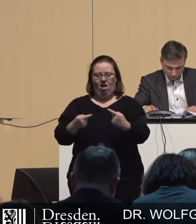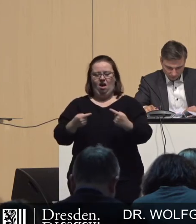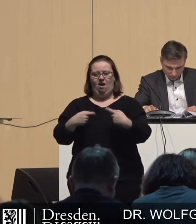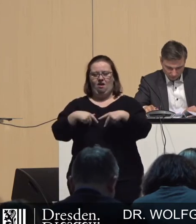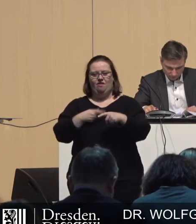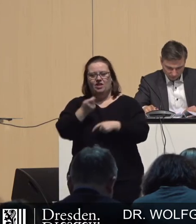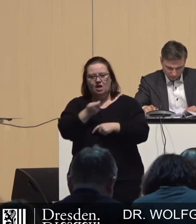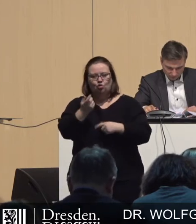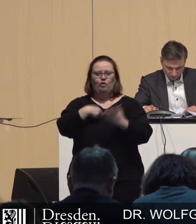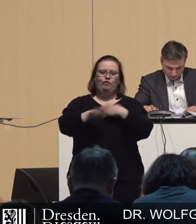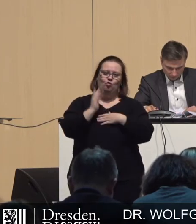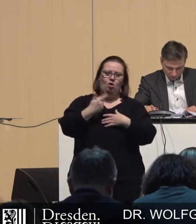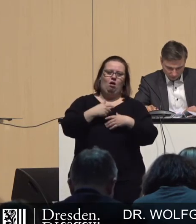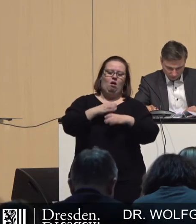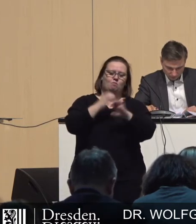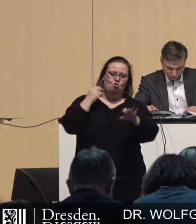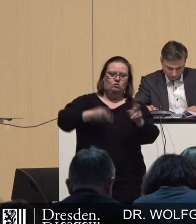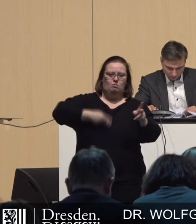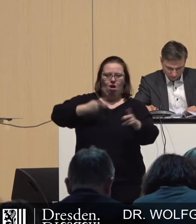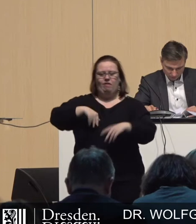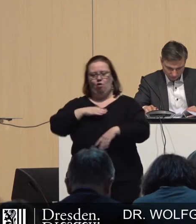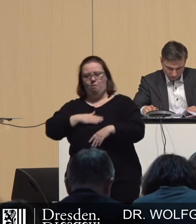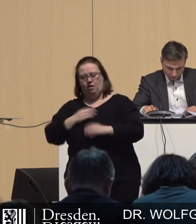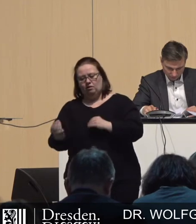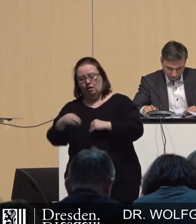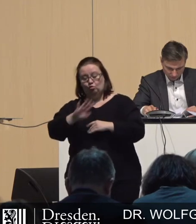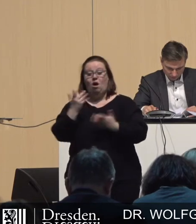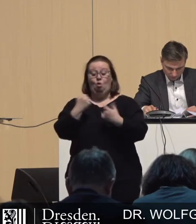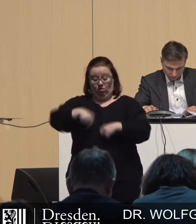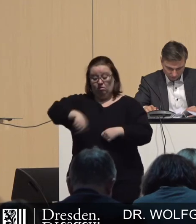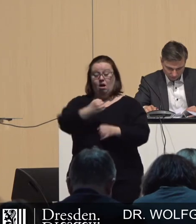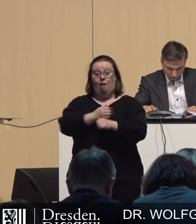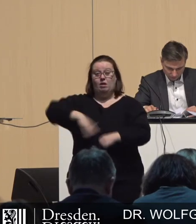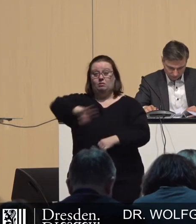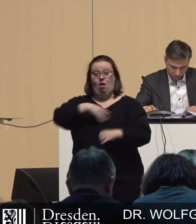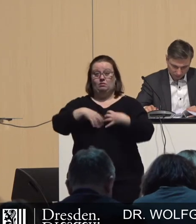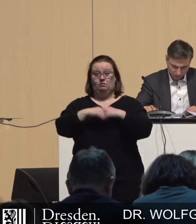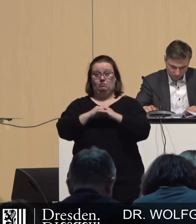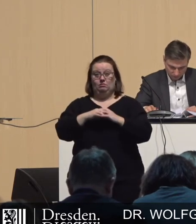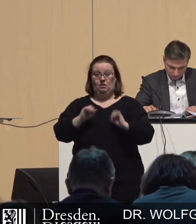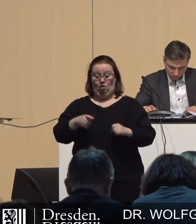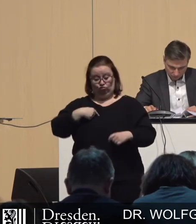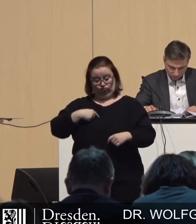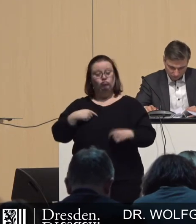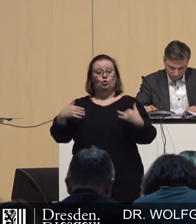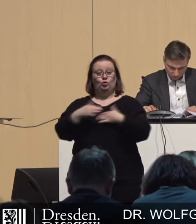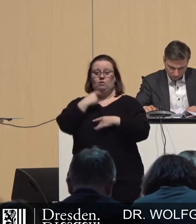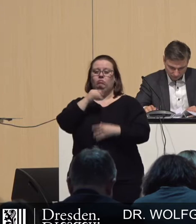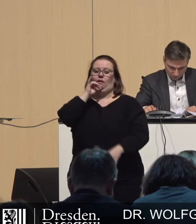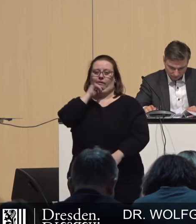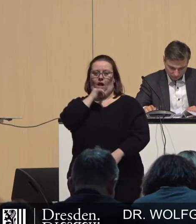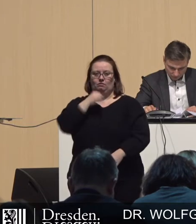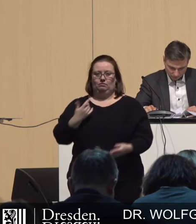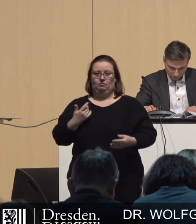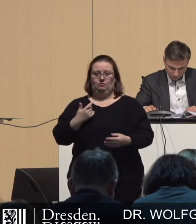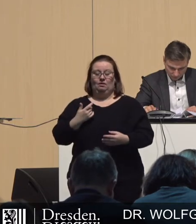ÖPNV und Bädern ermöglicht, das Arbeitsplätze in der Region schafft. Und wir Grünen sind dafür.